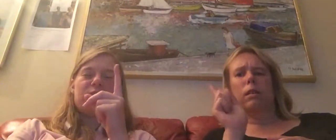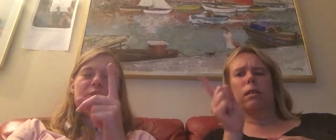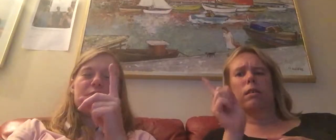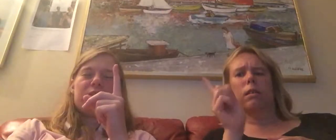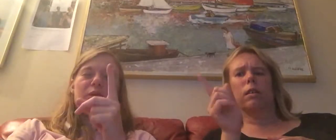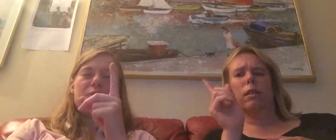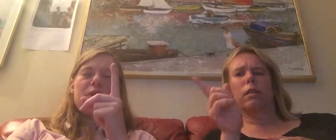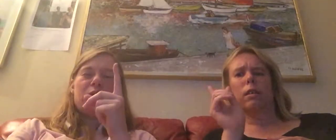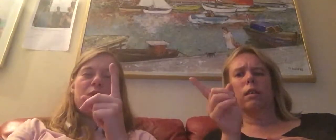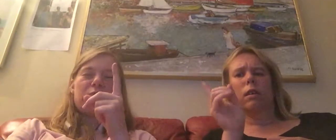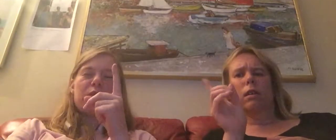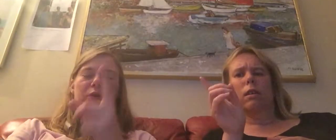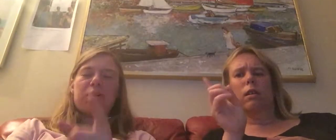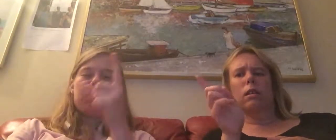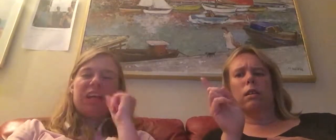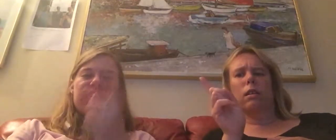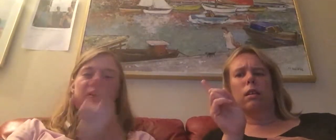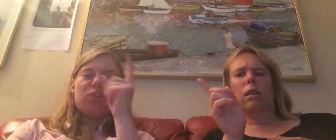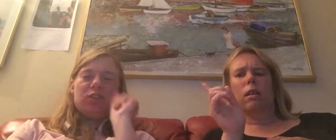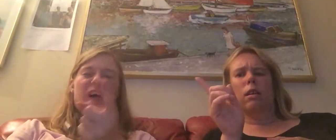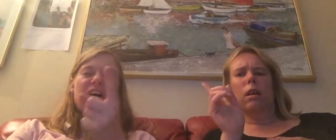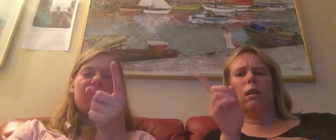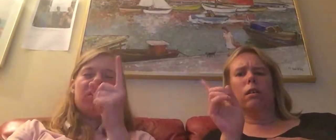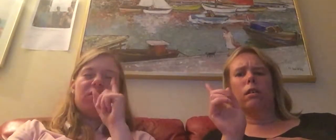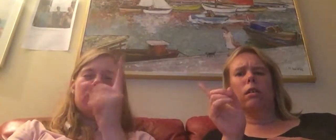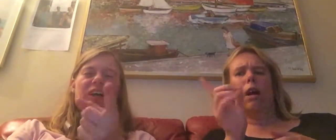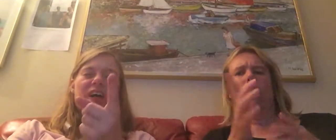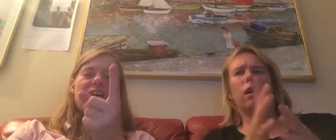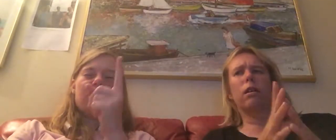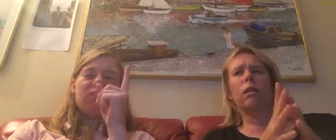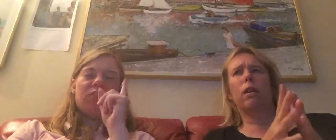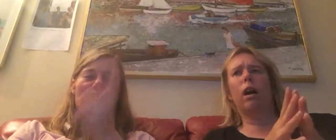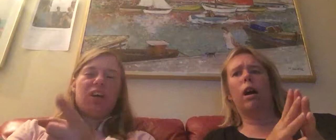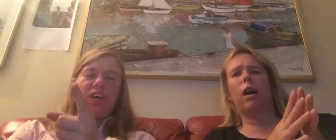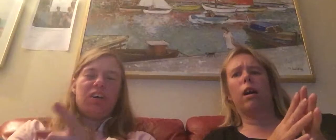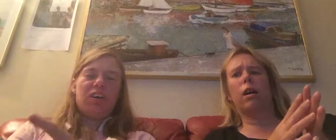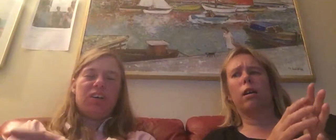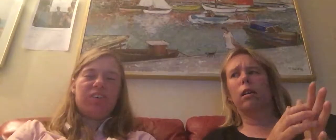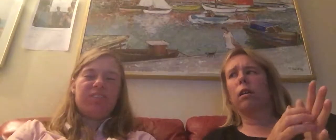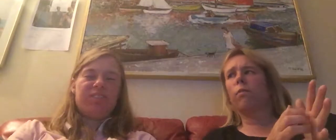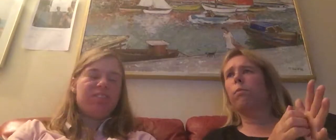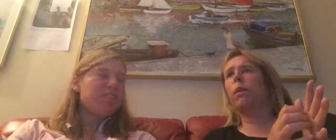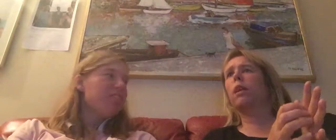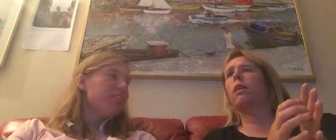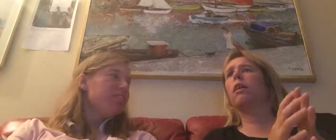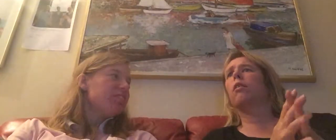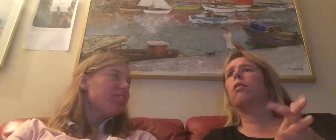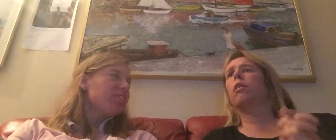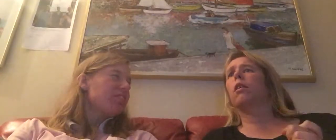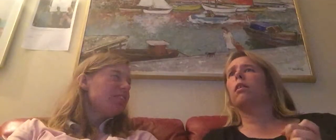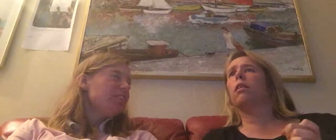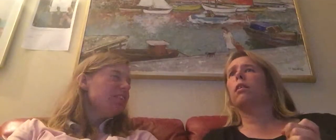dem i jobb och många vänner. Hon är där, hurra! Hurra! Hurra! Med er i kören.